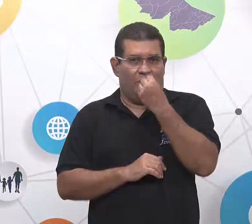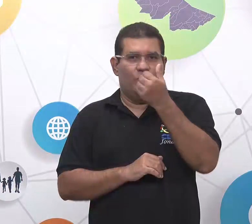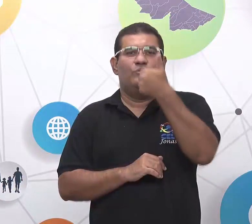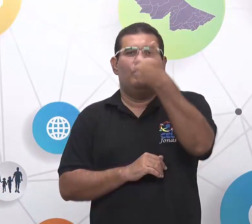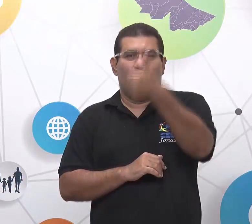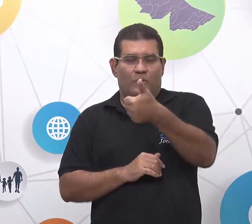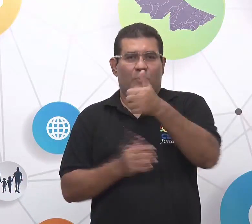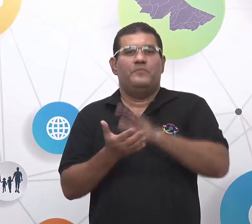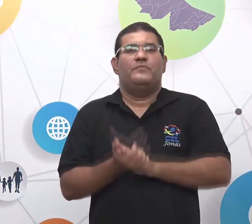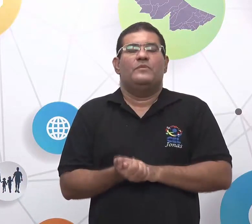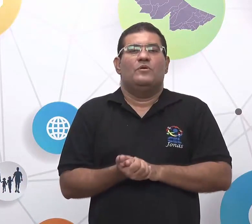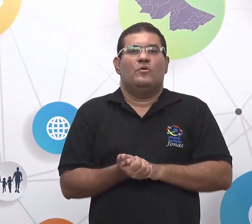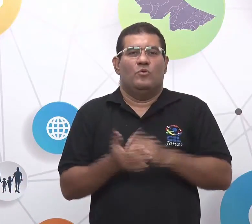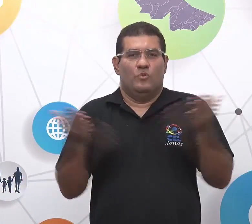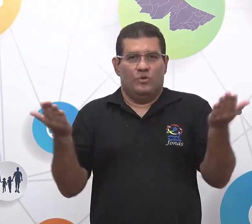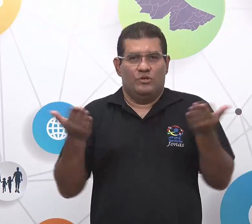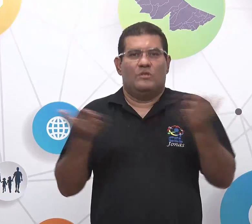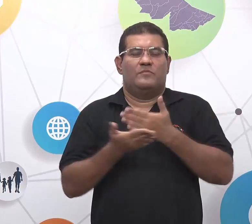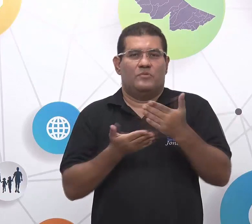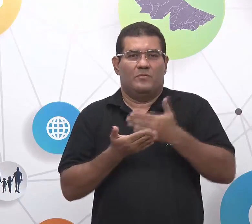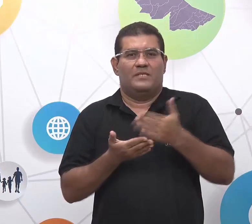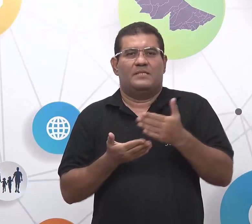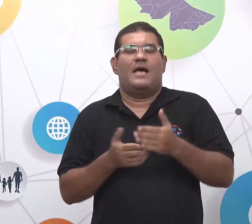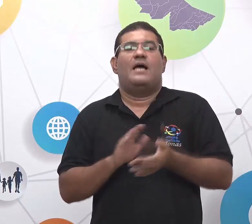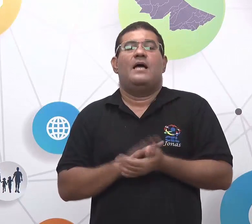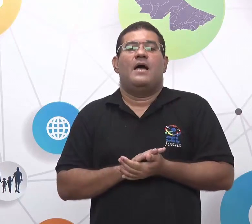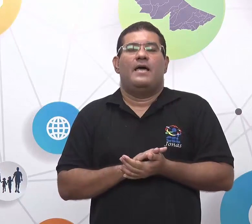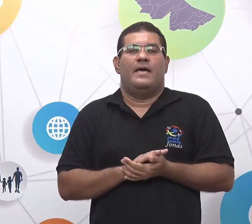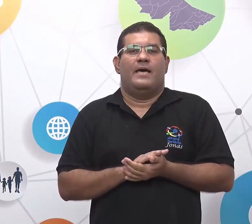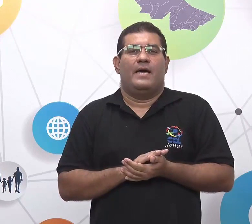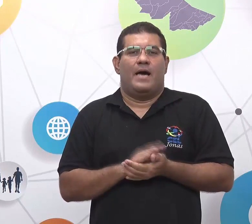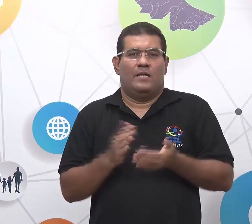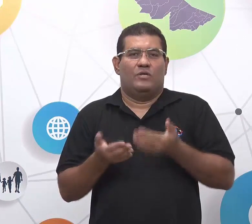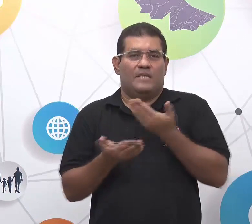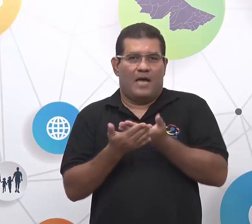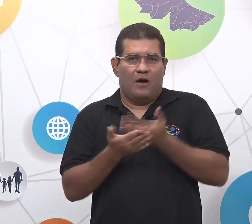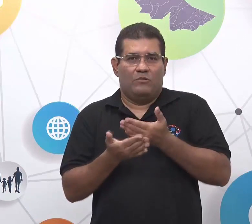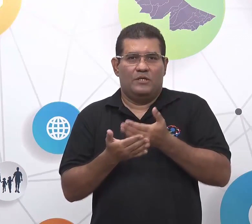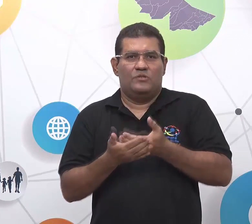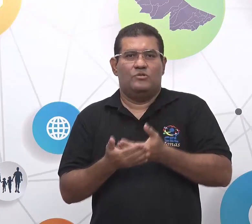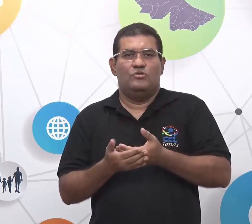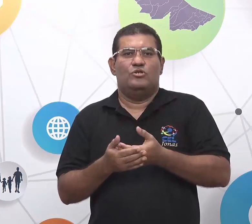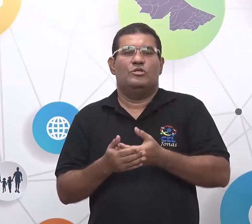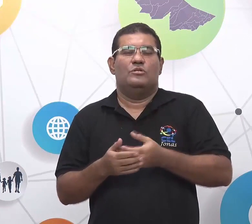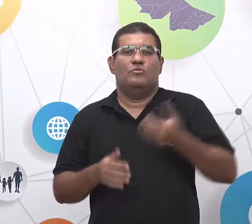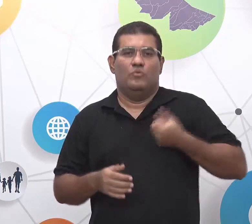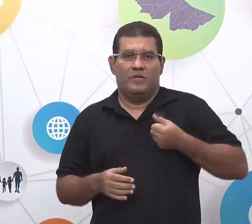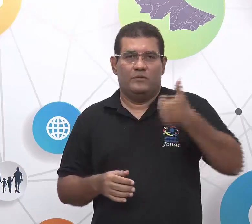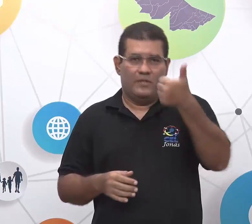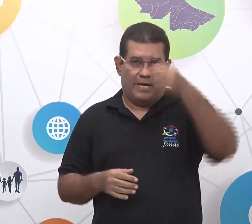tudo bom hoje nós vamos começar a nossa aula de número